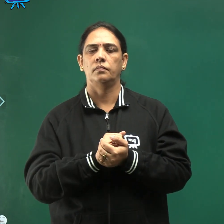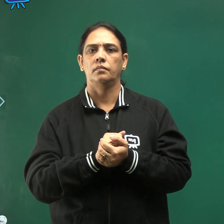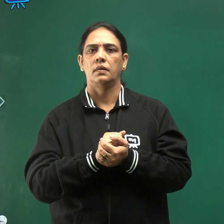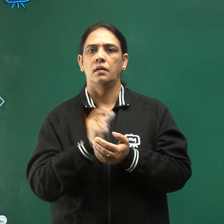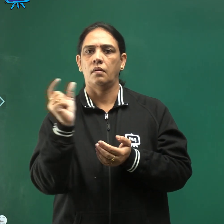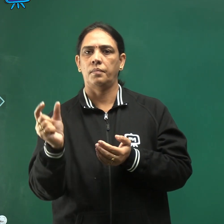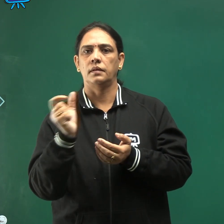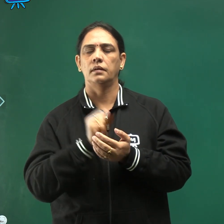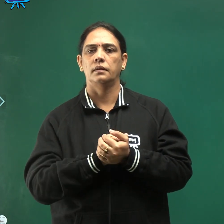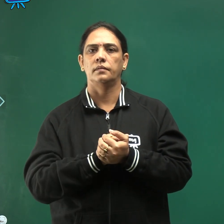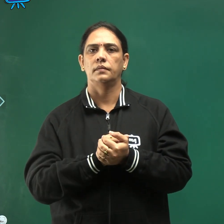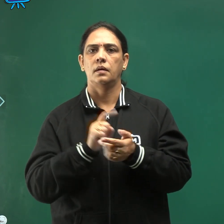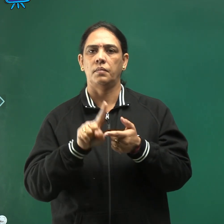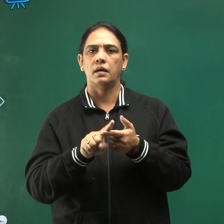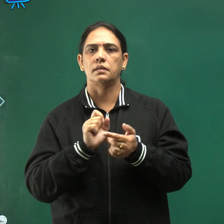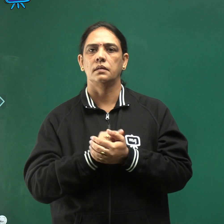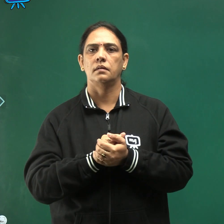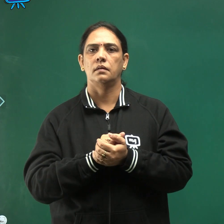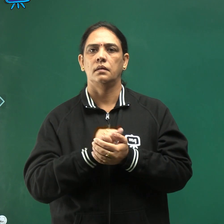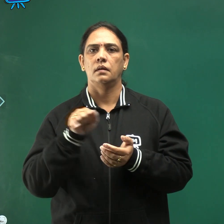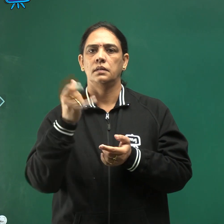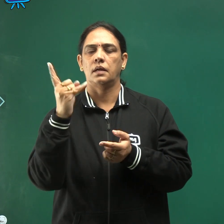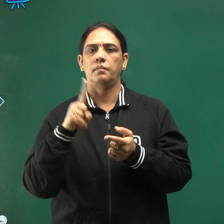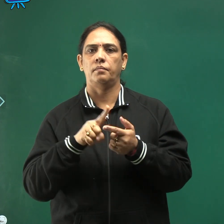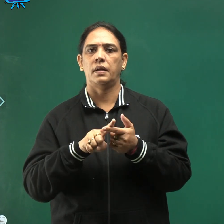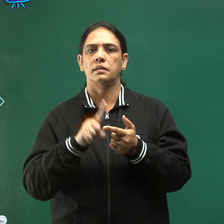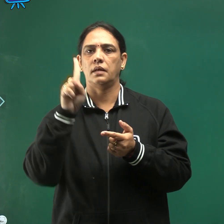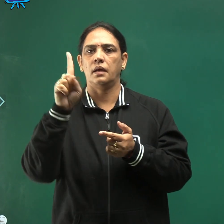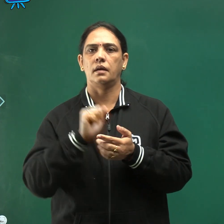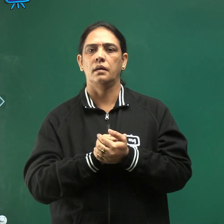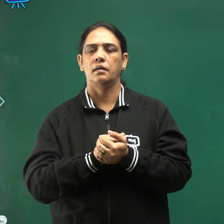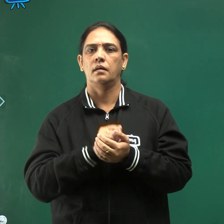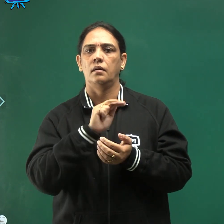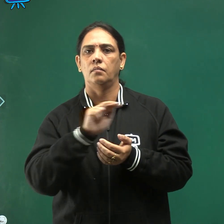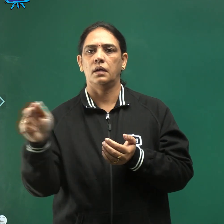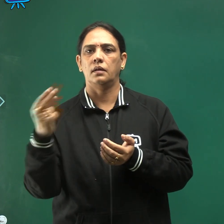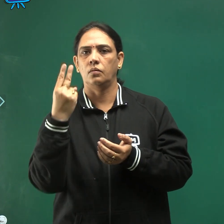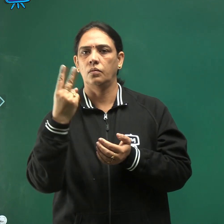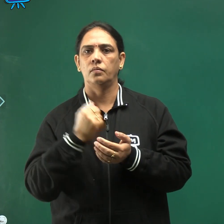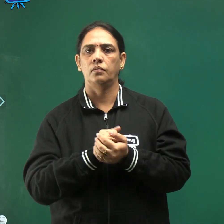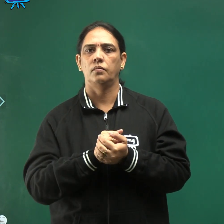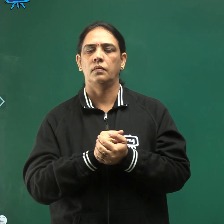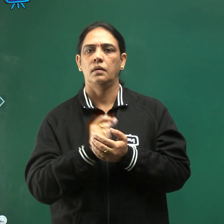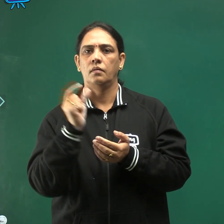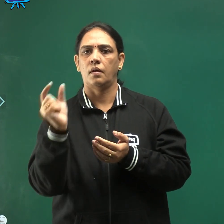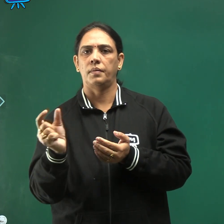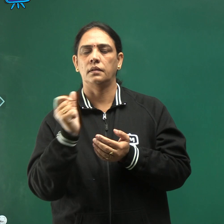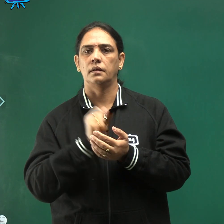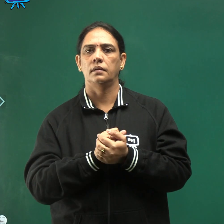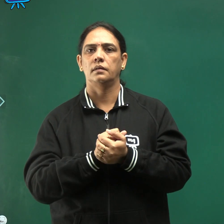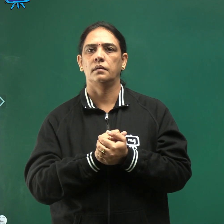वह पद प्लस 6 + 1 बटे 2 वह पद,